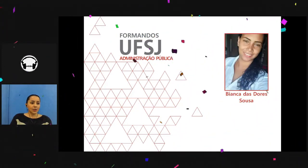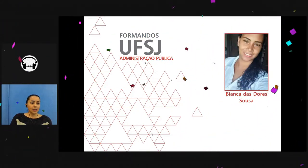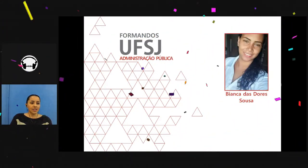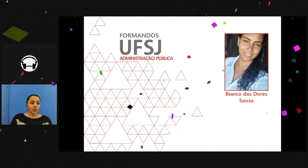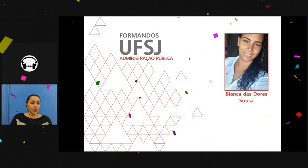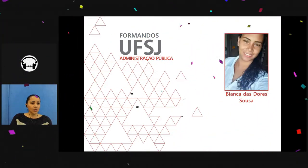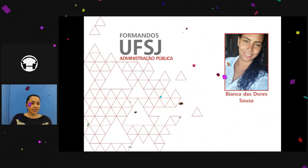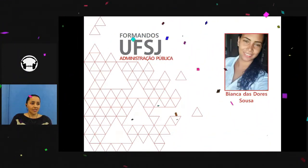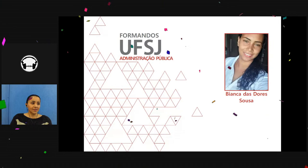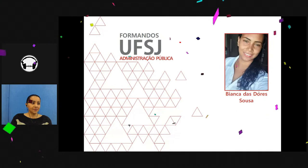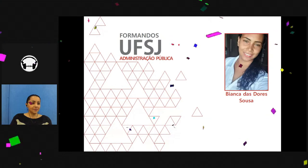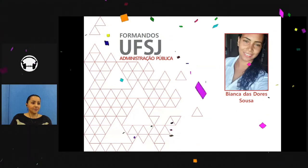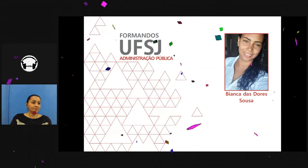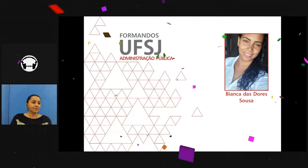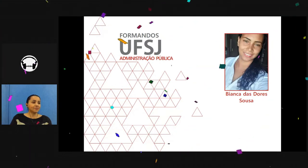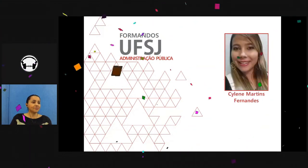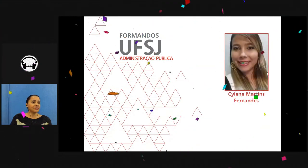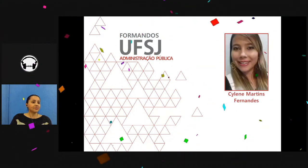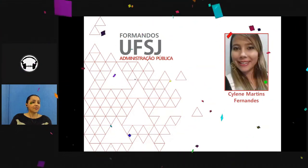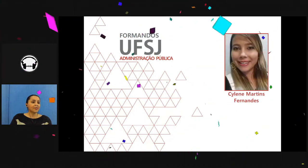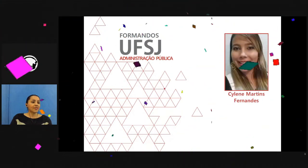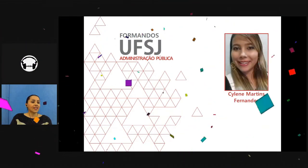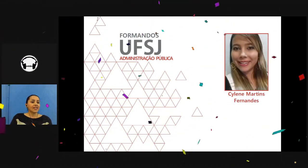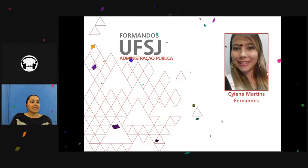Bianca das Dores Souza,